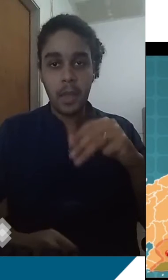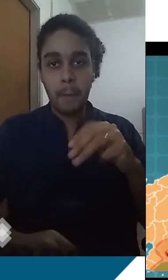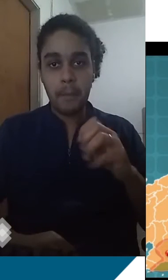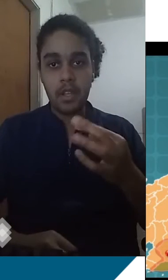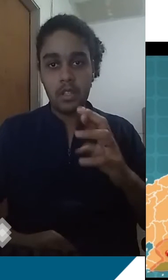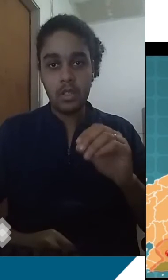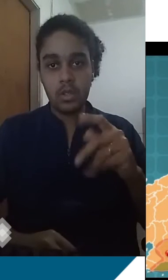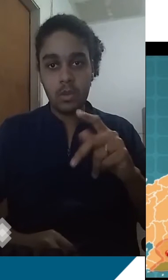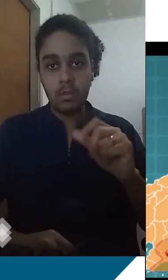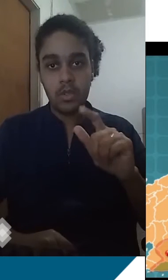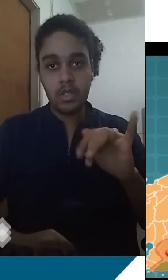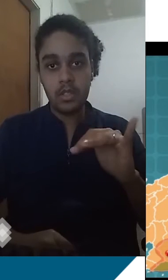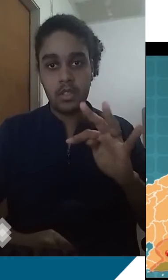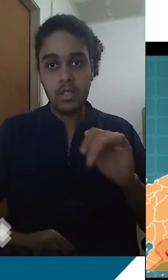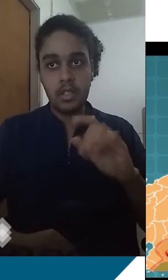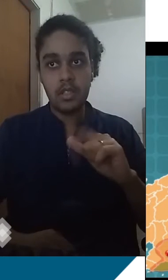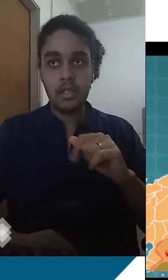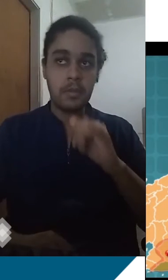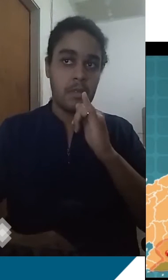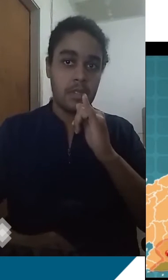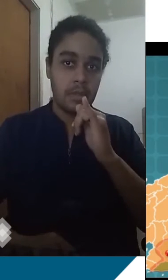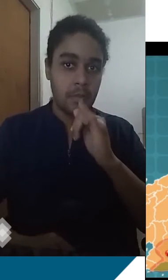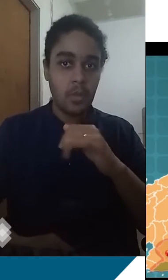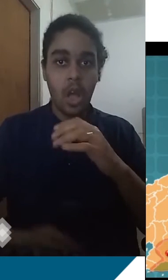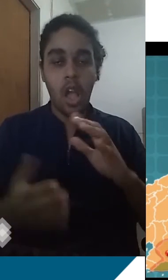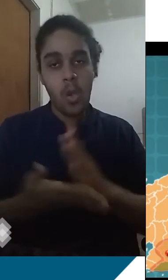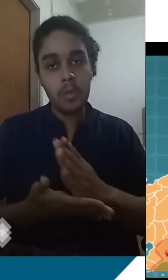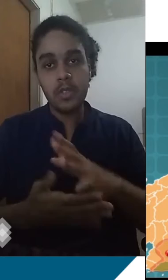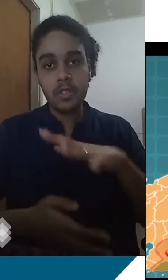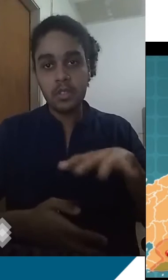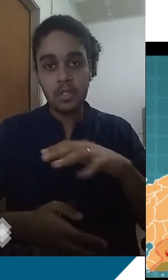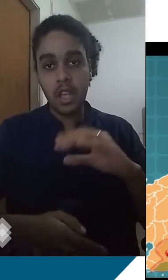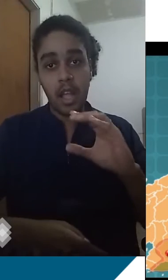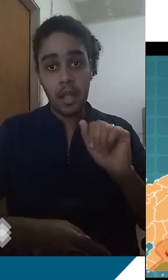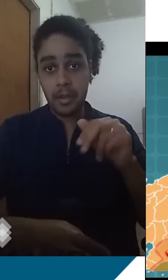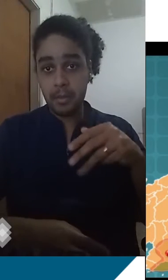região metropolitana do Rio de Janeiro. Então vou citar para vocês algumas regiões onde tem campus dos IFES, tá?